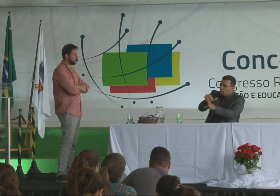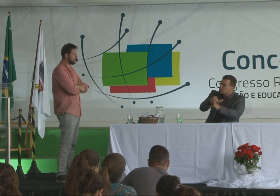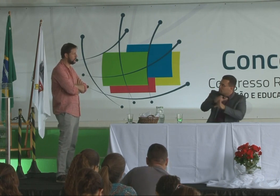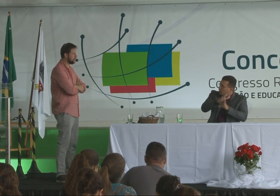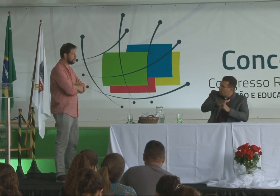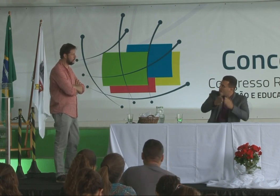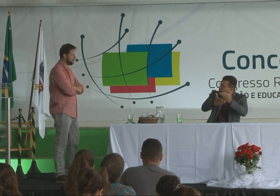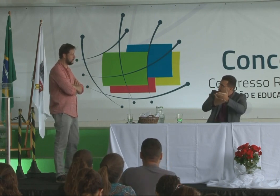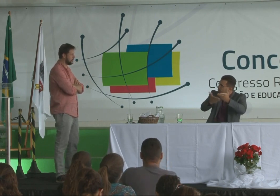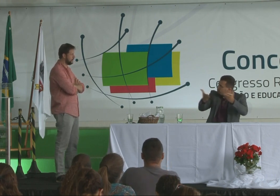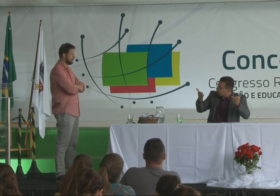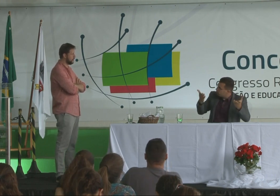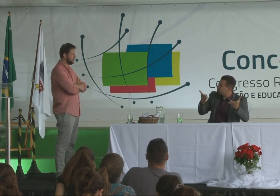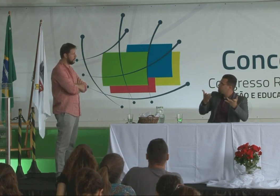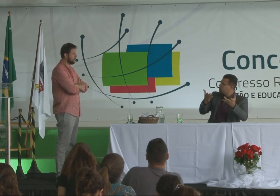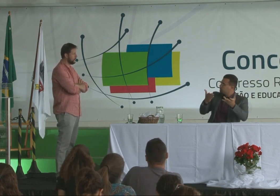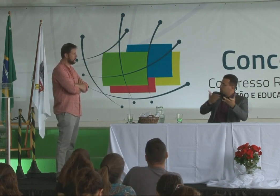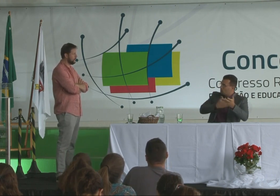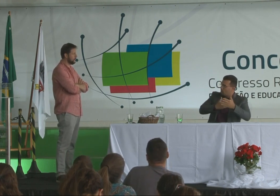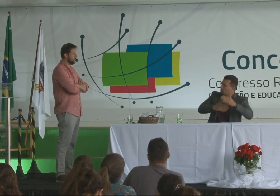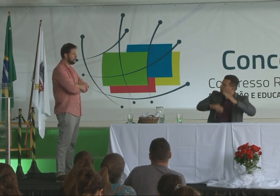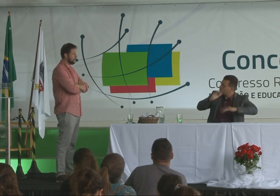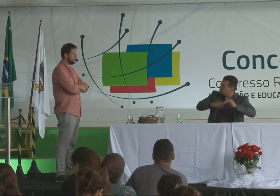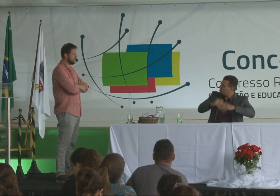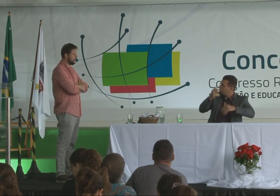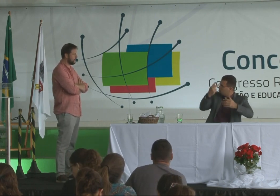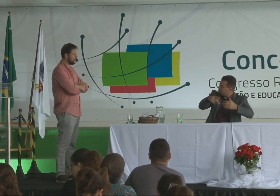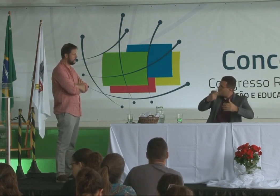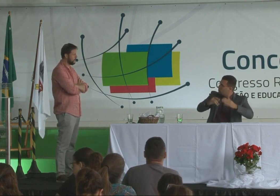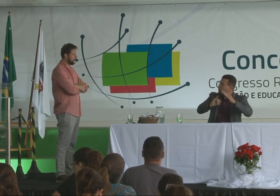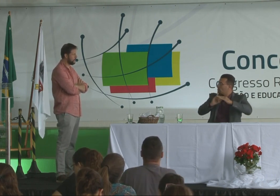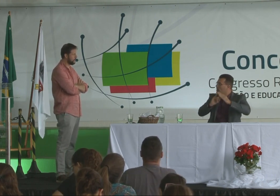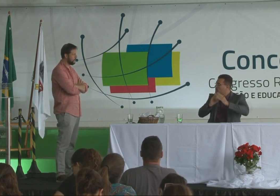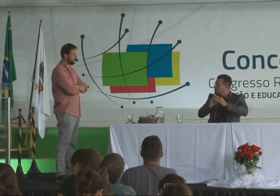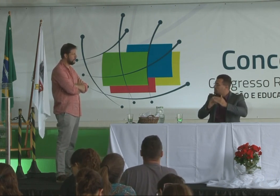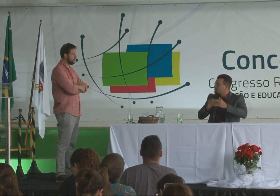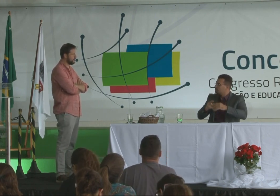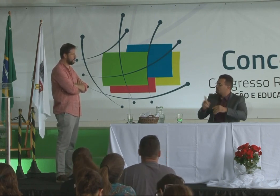Talvez algum conselho, uma orientação para os profissionais aqui do Instituto.